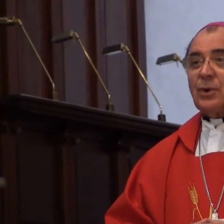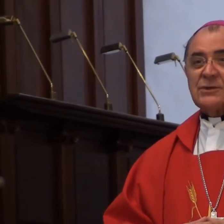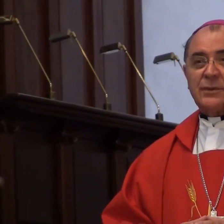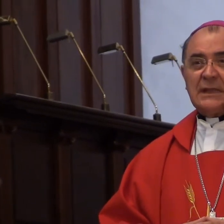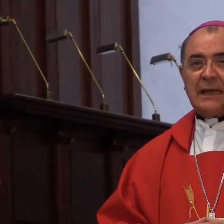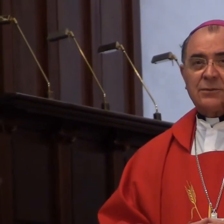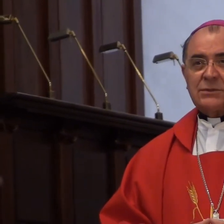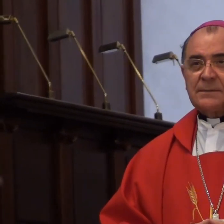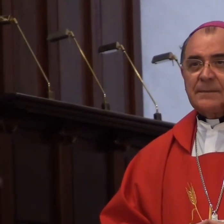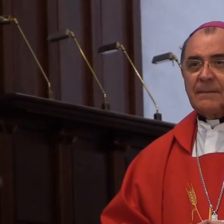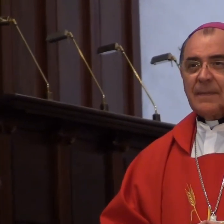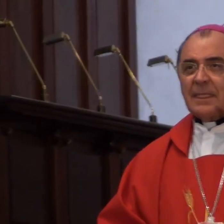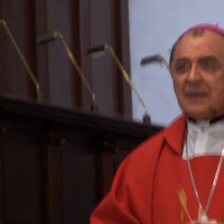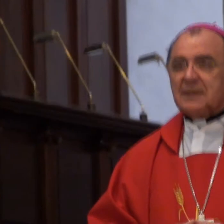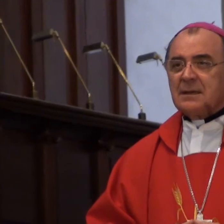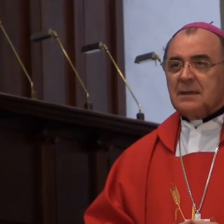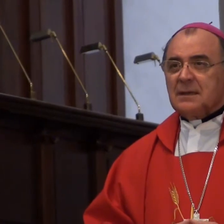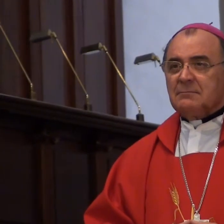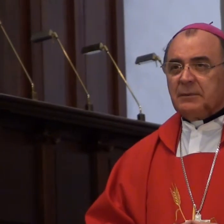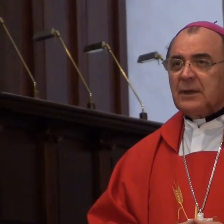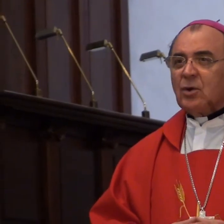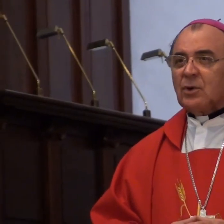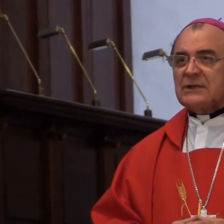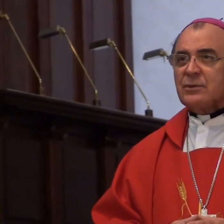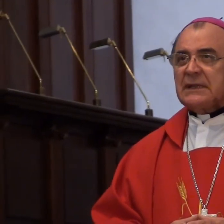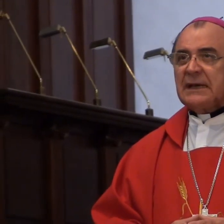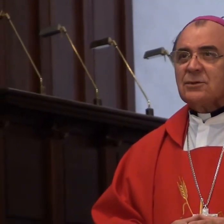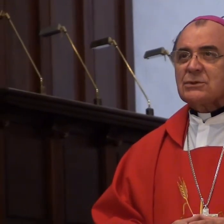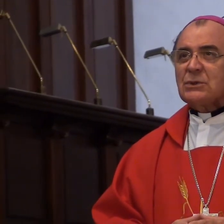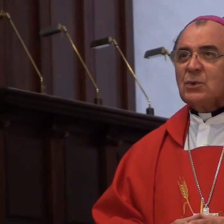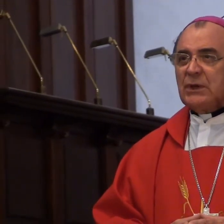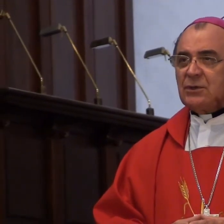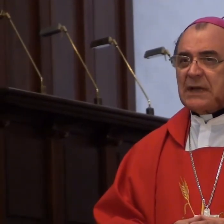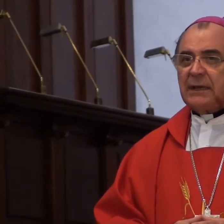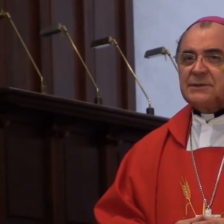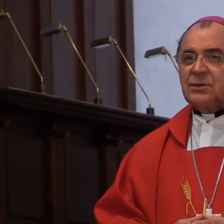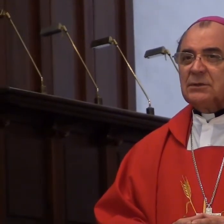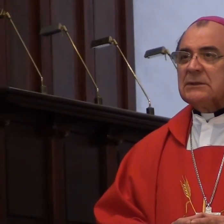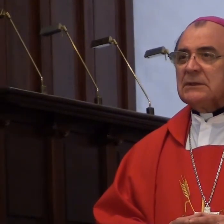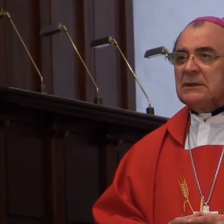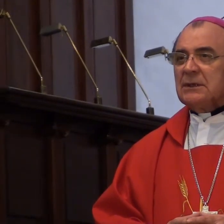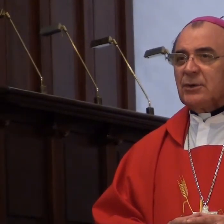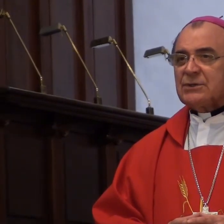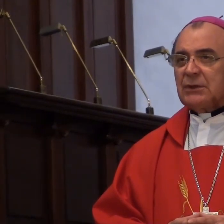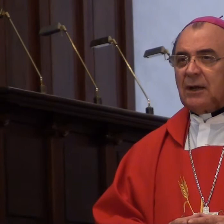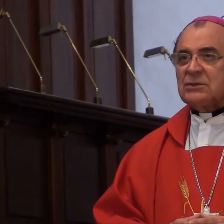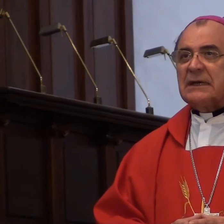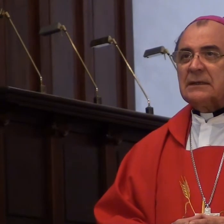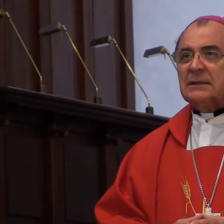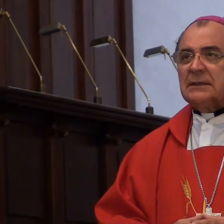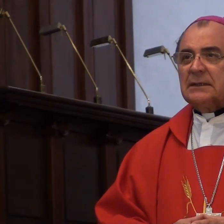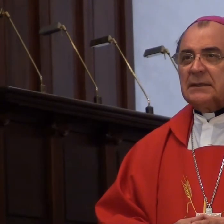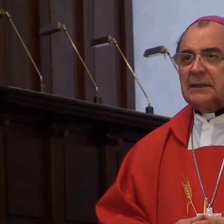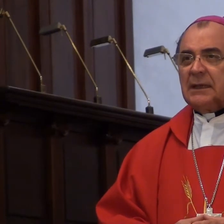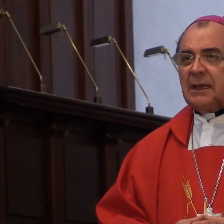vivir como resucitar vivir como resucitados Unidos a Cristo no es otra